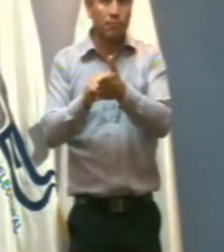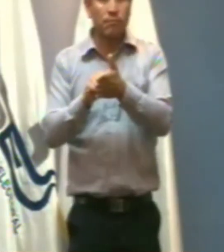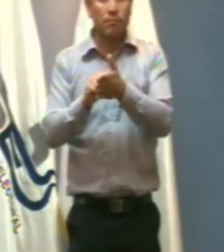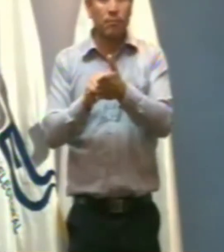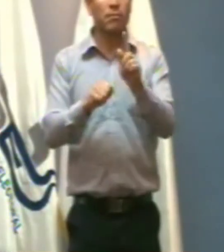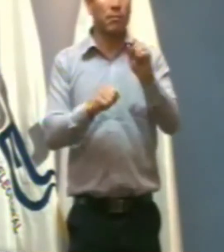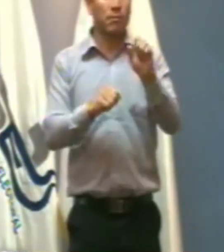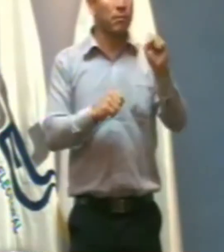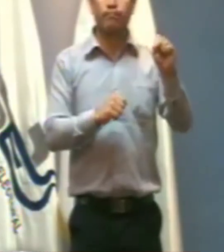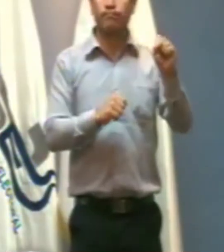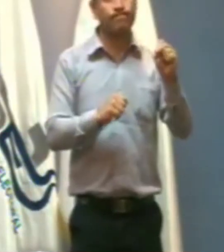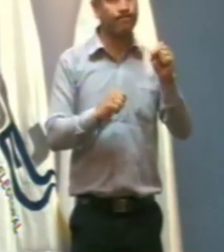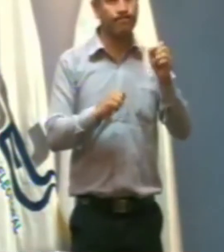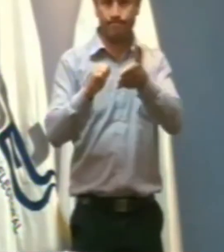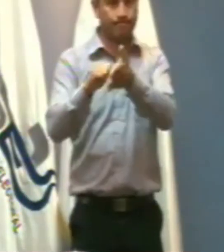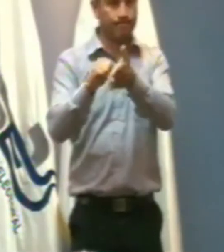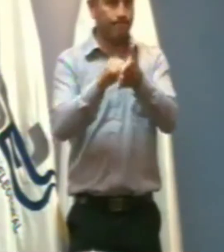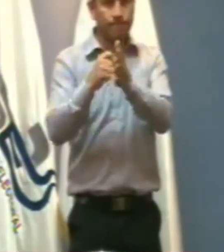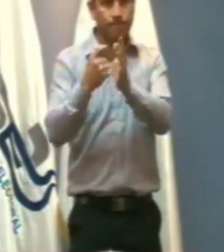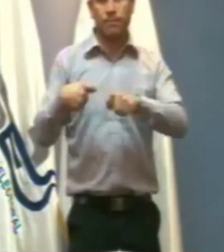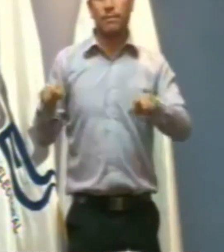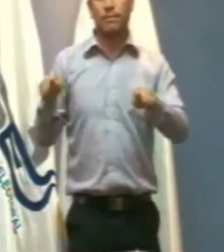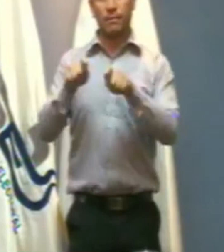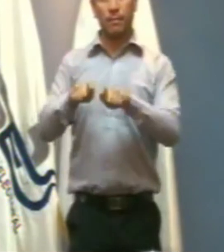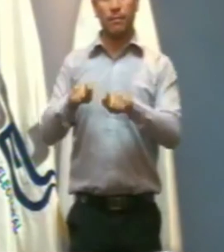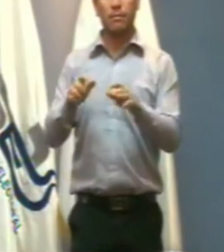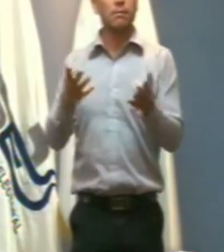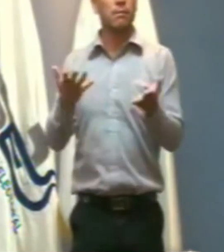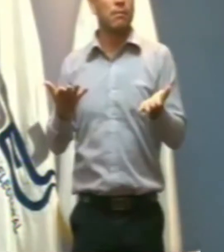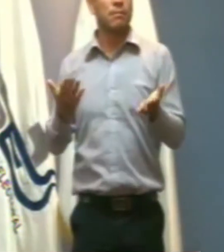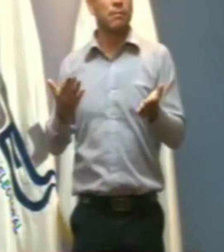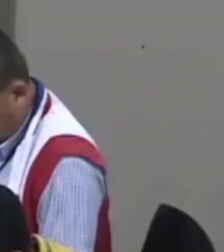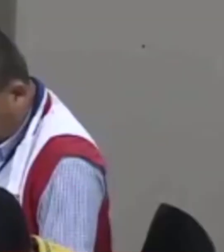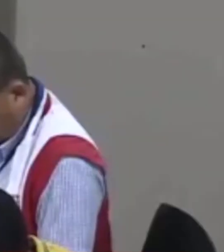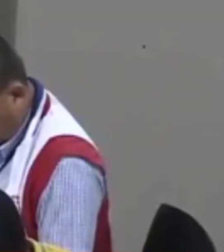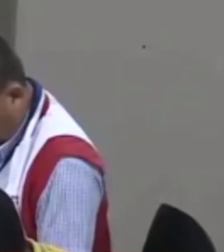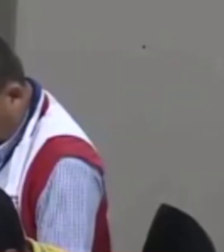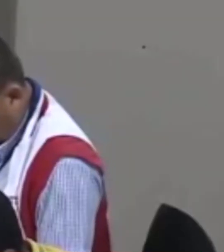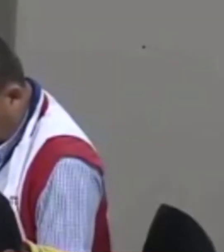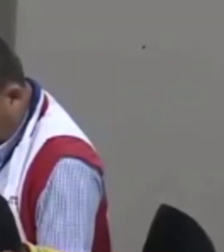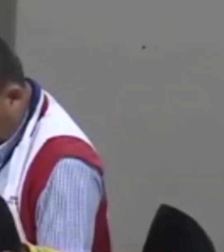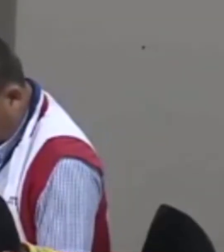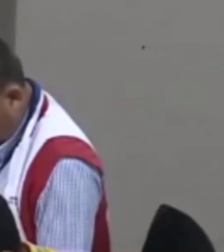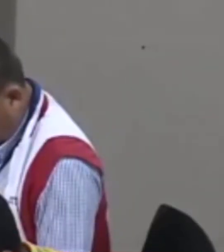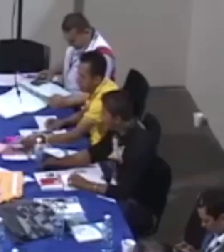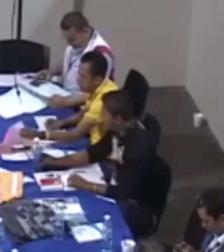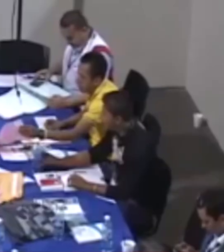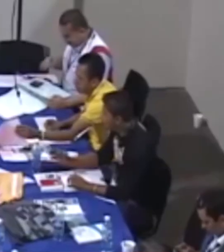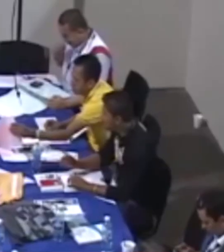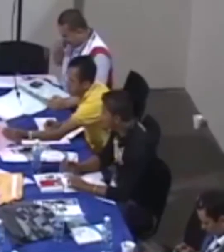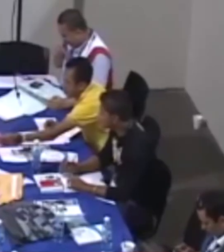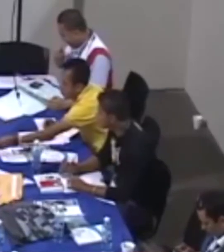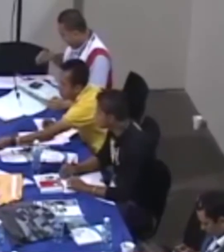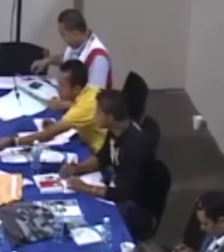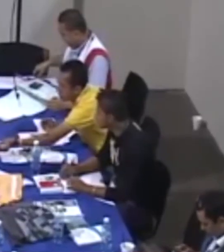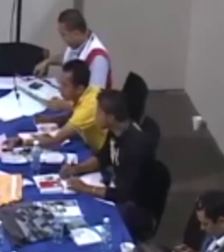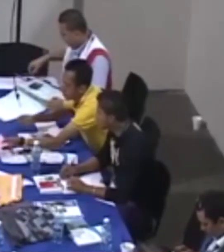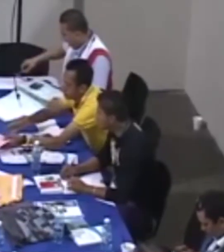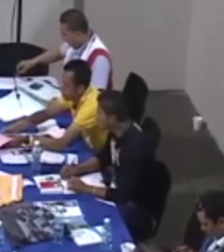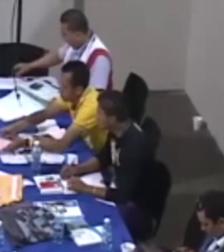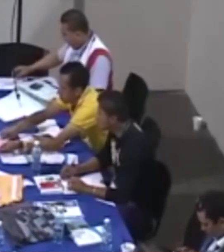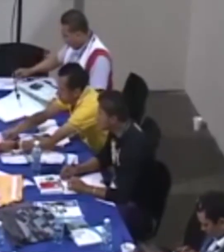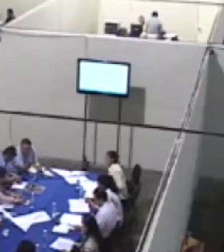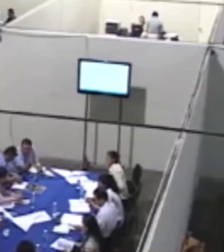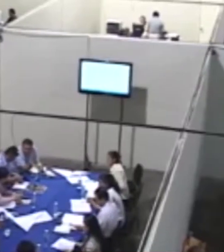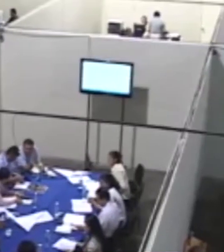parte, el magistrado presidente Julio Olivo Granadino explicó la importancia del papel que está tomando el Ministerio de Trabajo y Previsión Social y aseguró